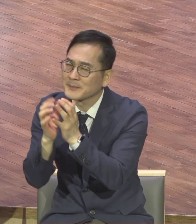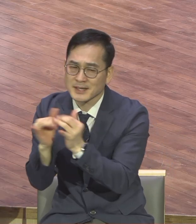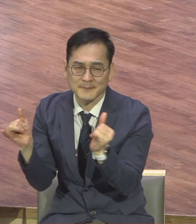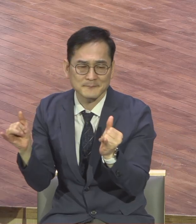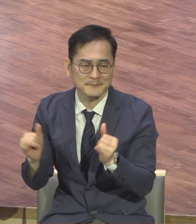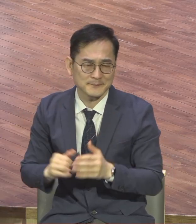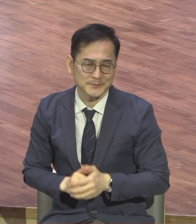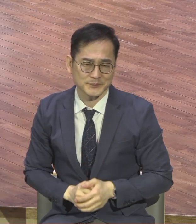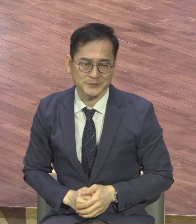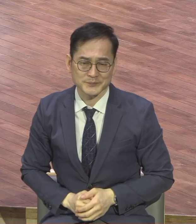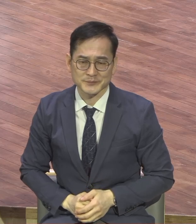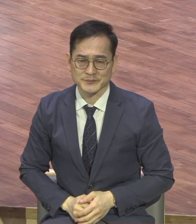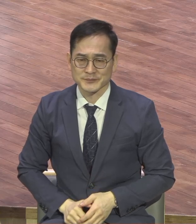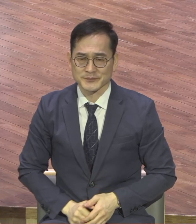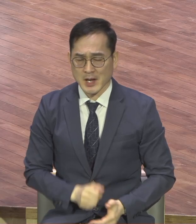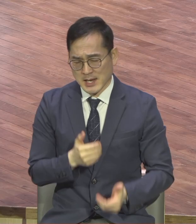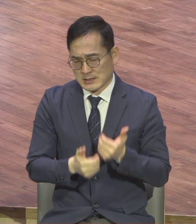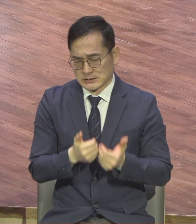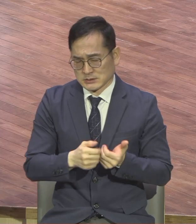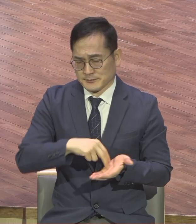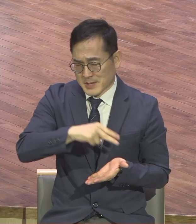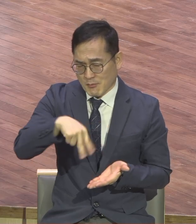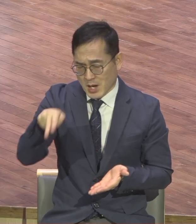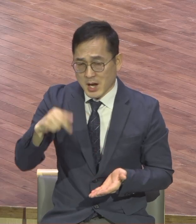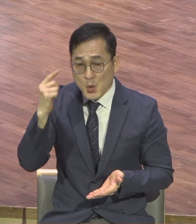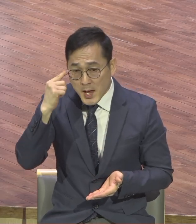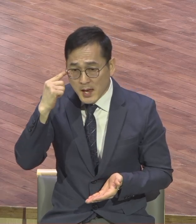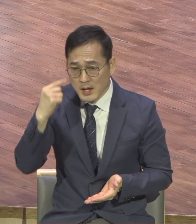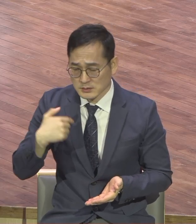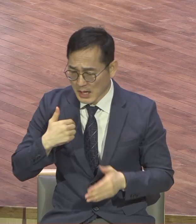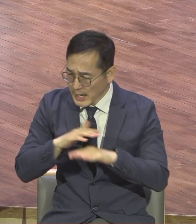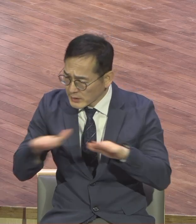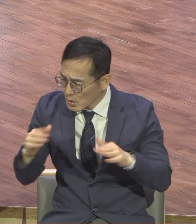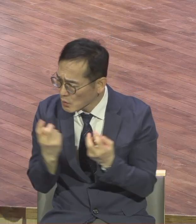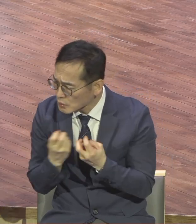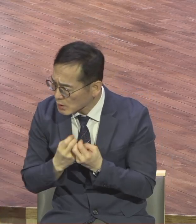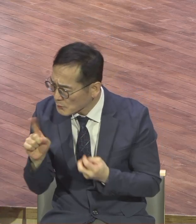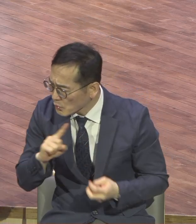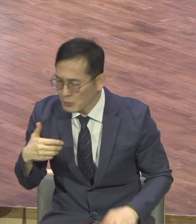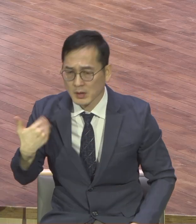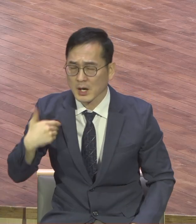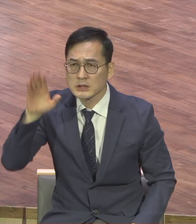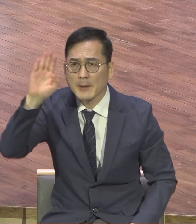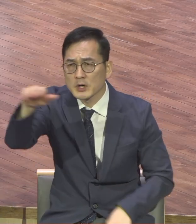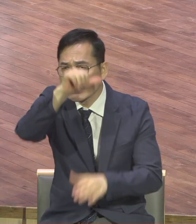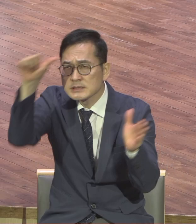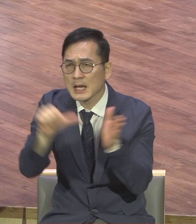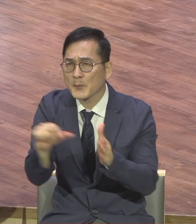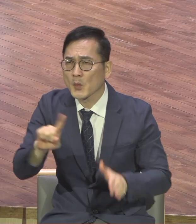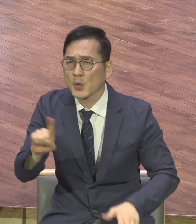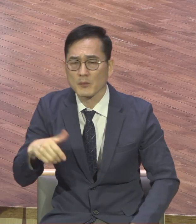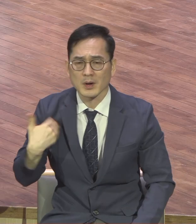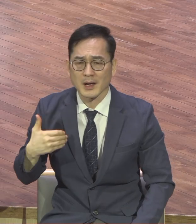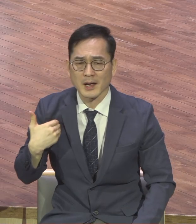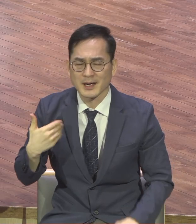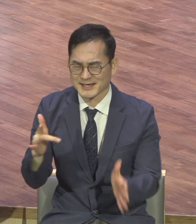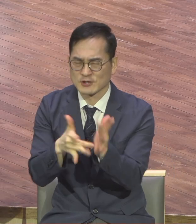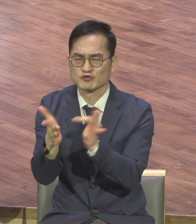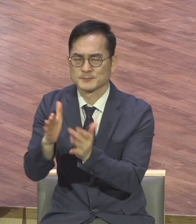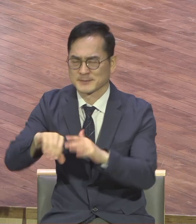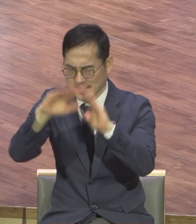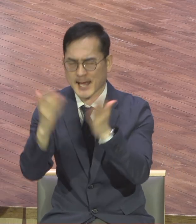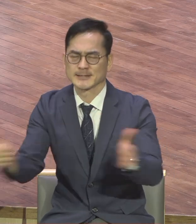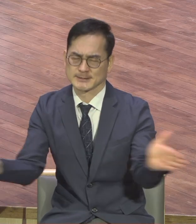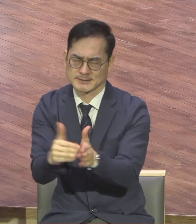갈등 방황하는 이유는요 결국 답이 안 나니까 그리스도가 다 끝냈다고 하면